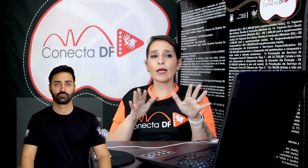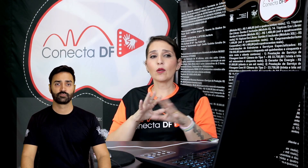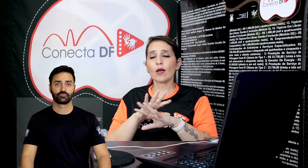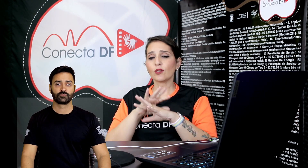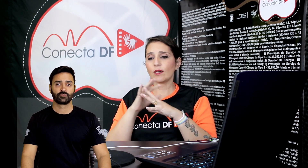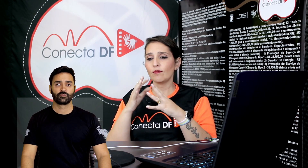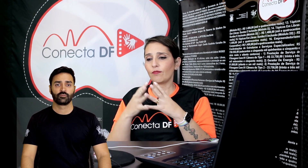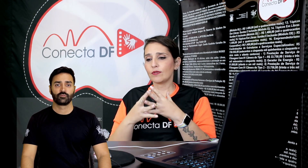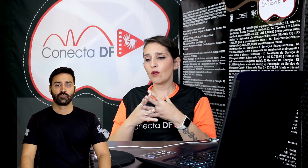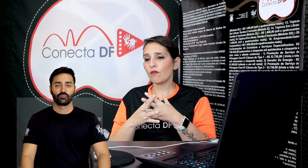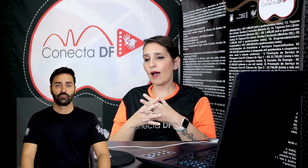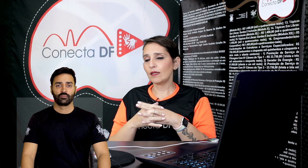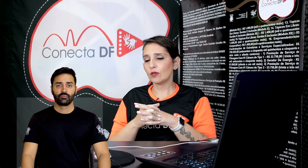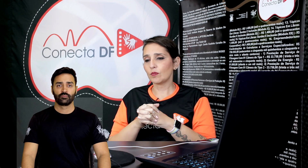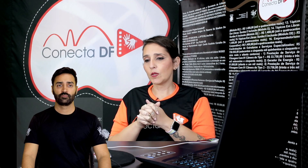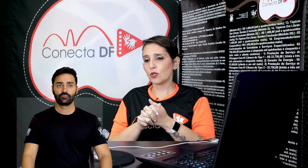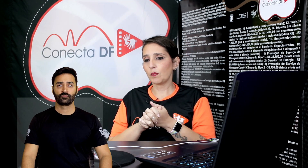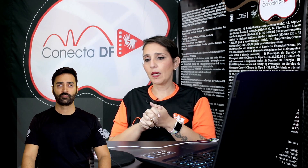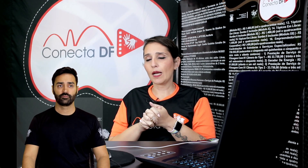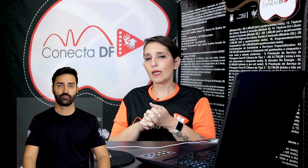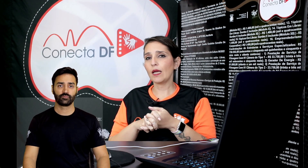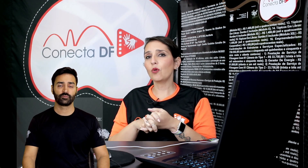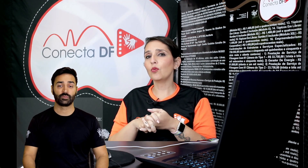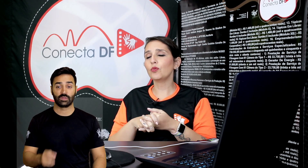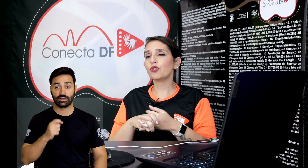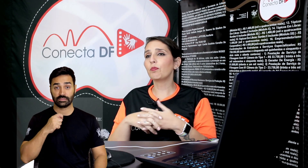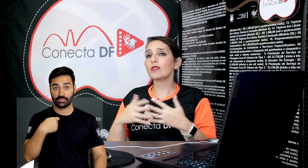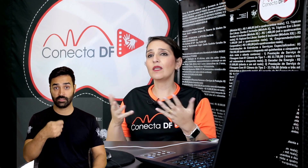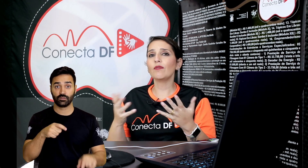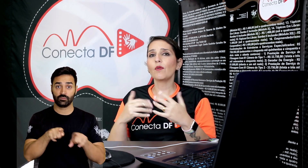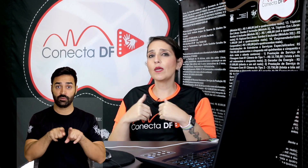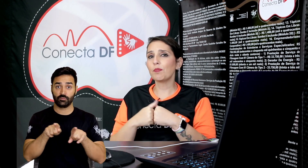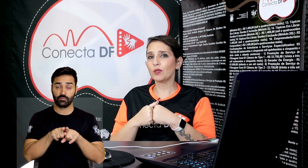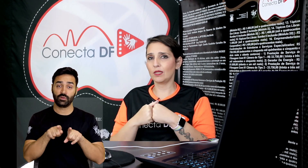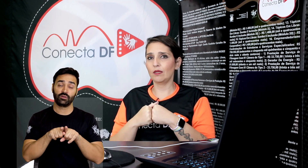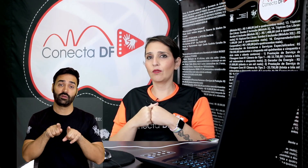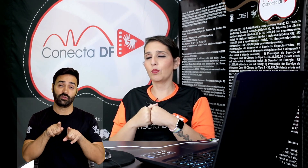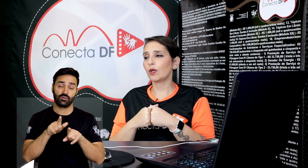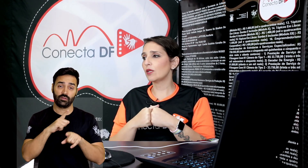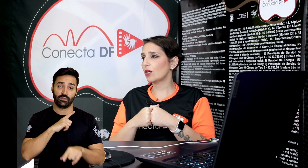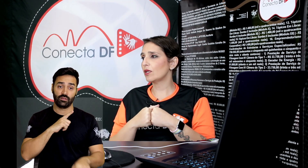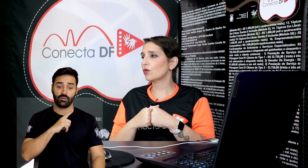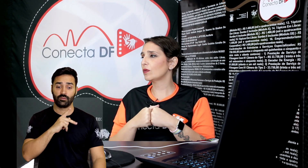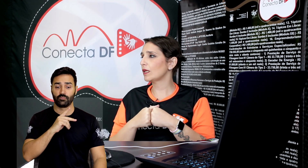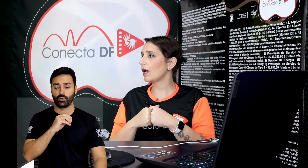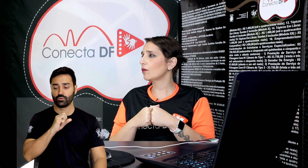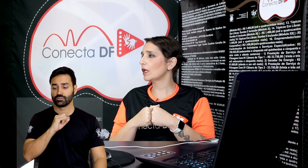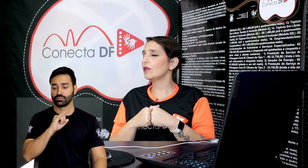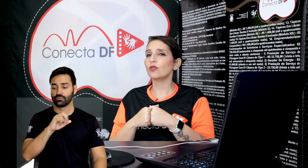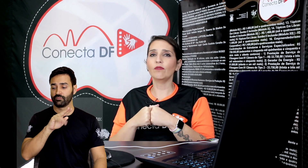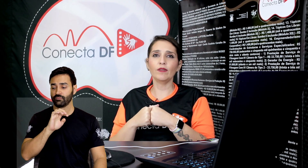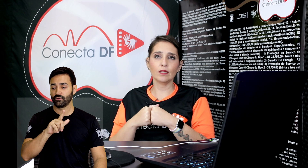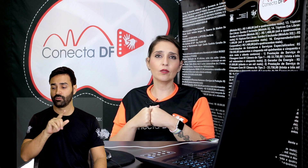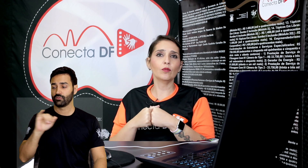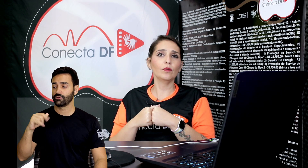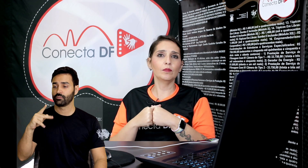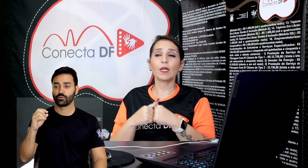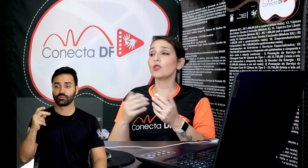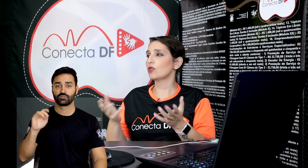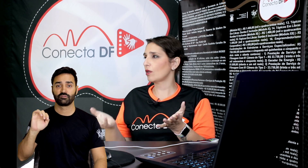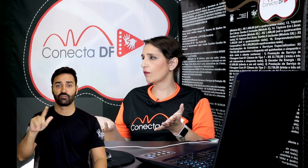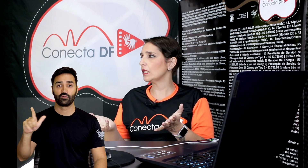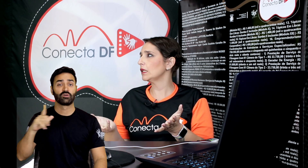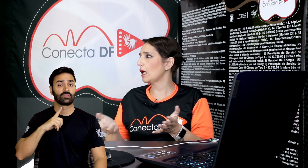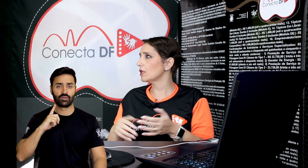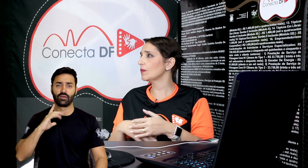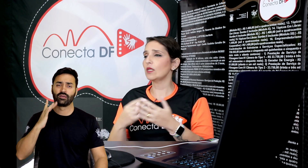Outros sinais que eu acho que são válidos para a gente pegar aqui é o de possível e impossível. Porque, gente, cozinhar é um trem difícil. Tem